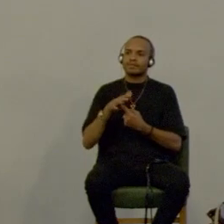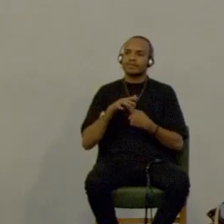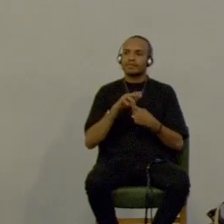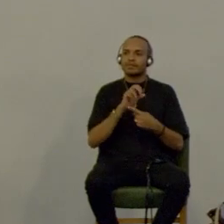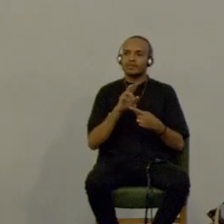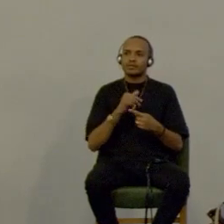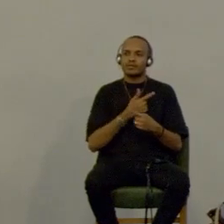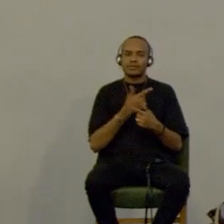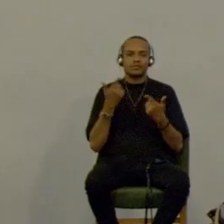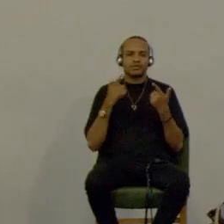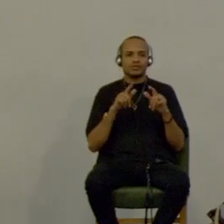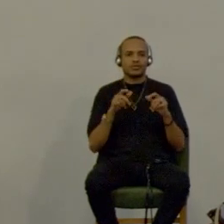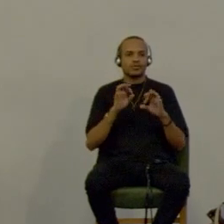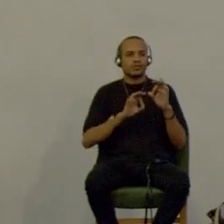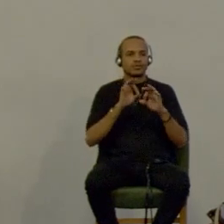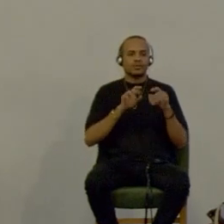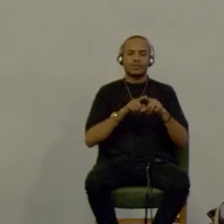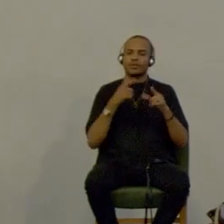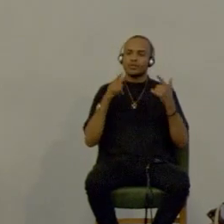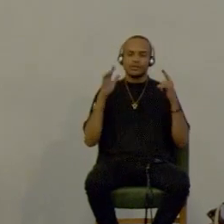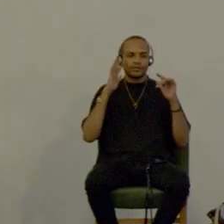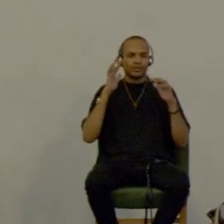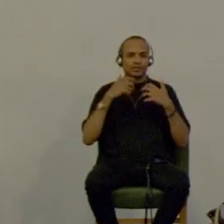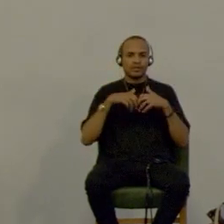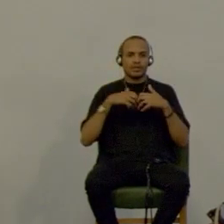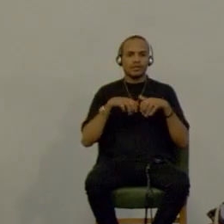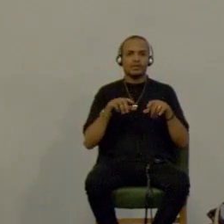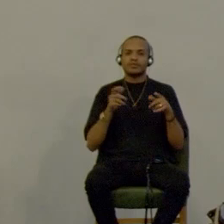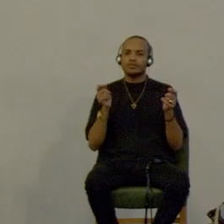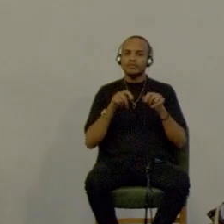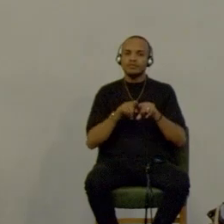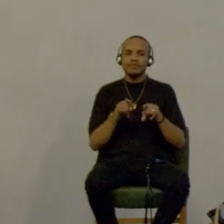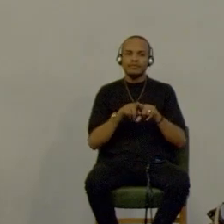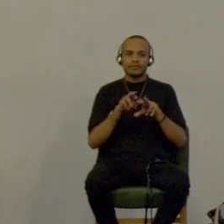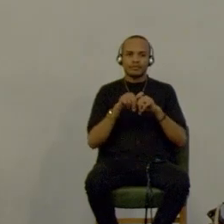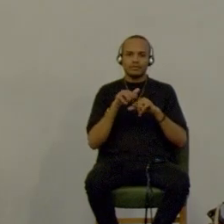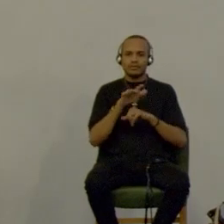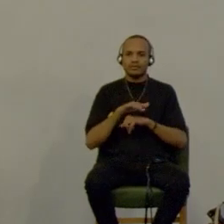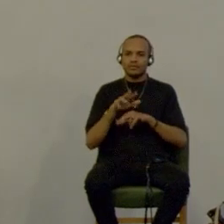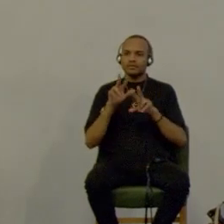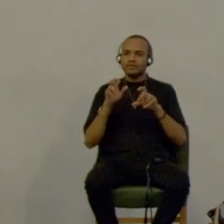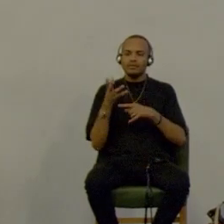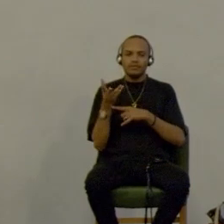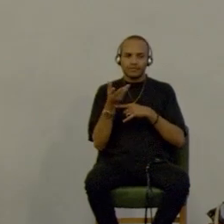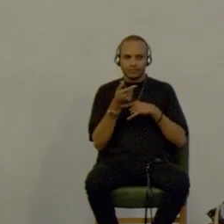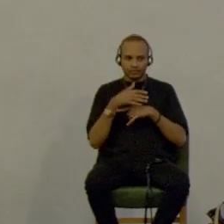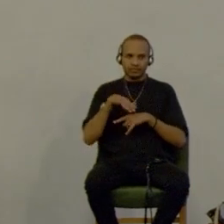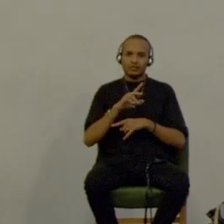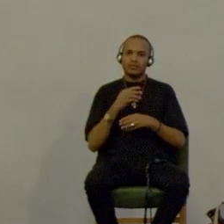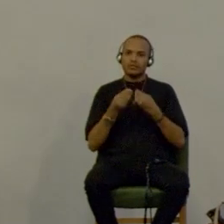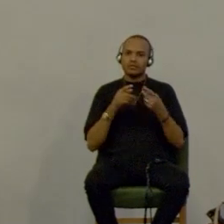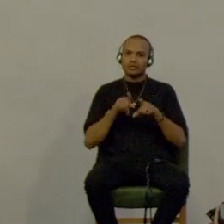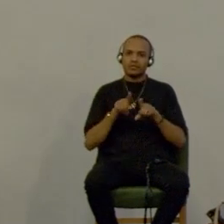que maneira podemos construir outros imaginários possíveis a partir do campo da arte, e como que a